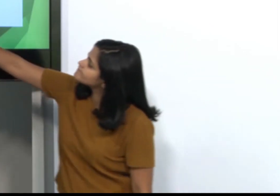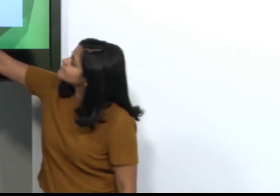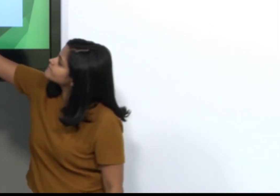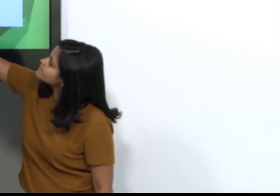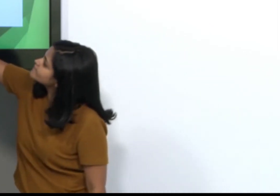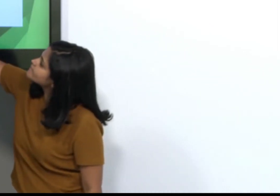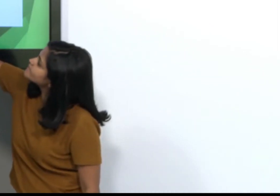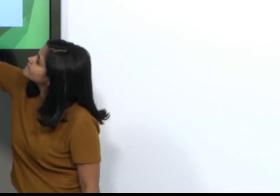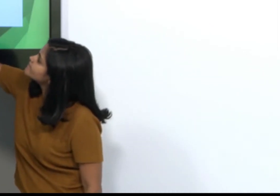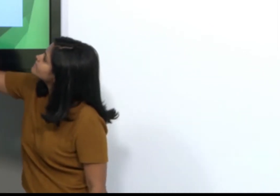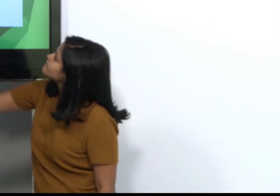Viram?